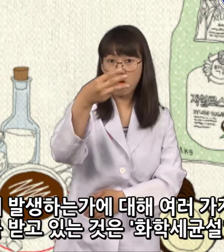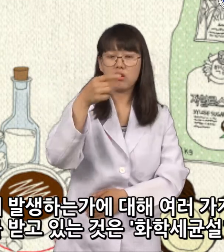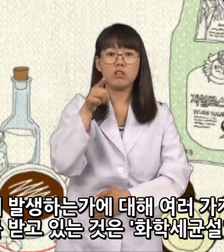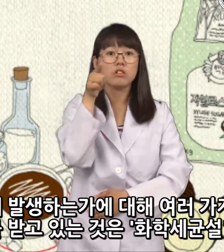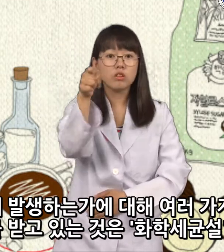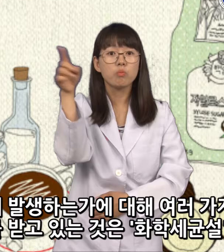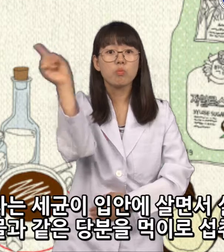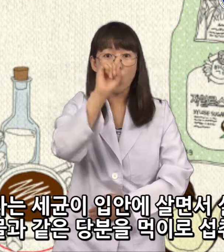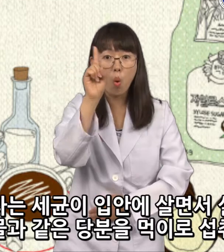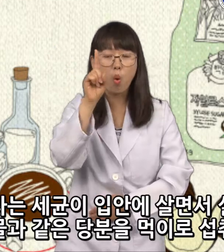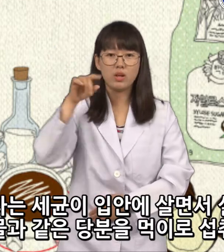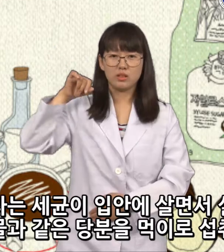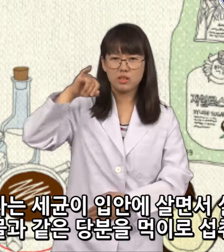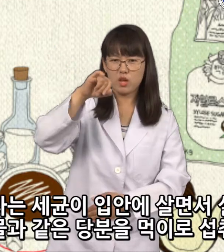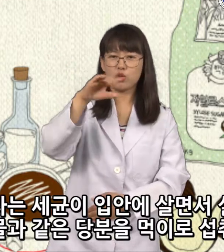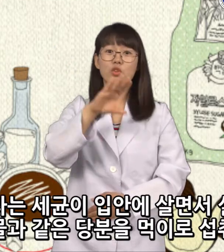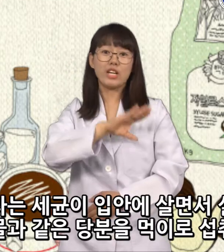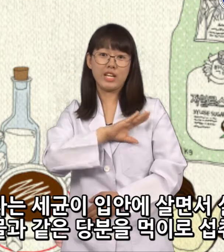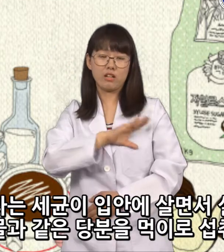설이에요.